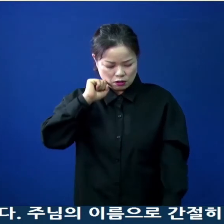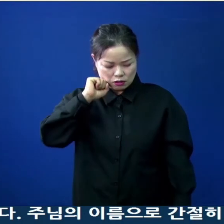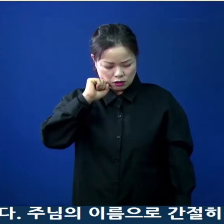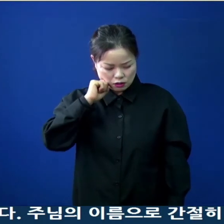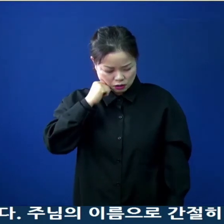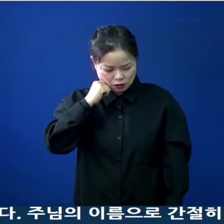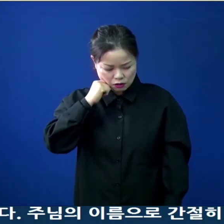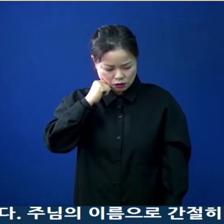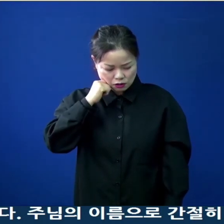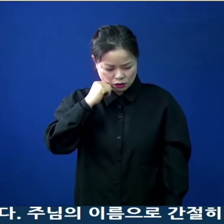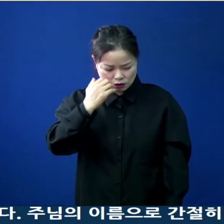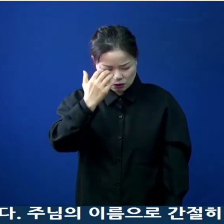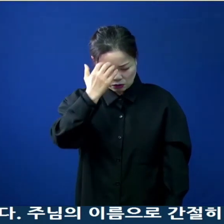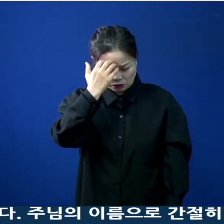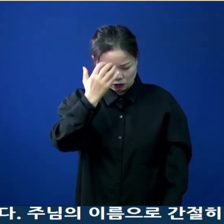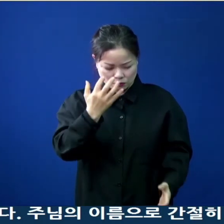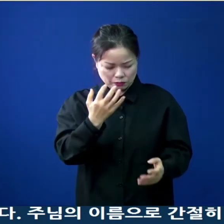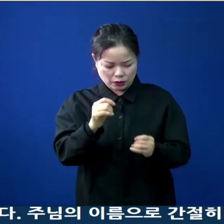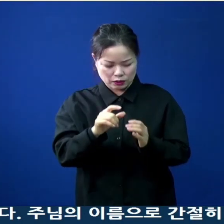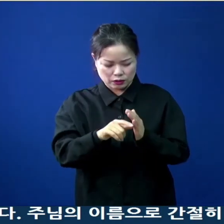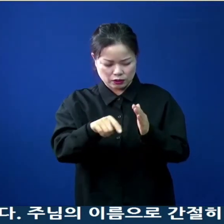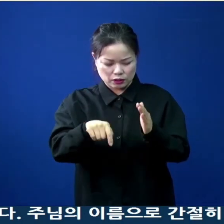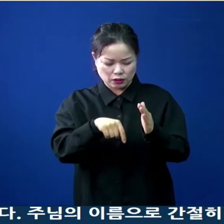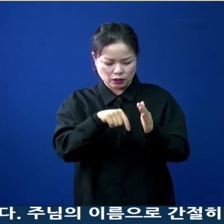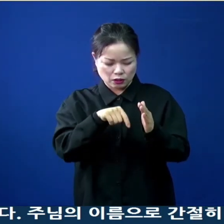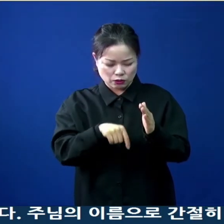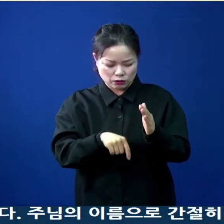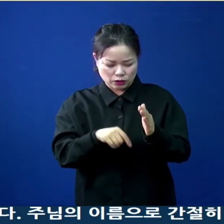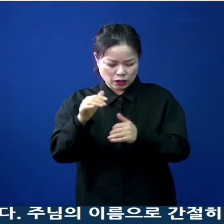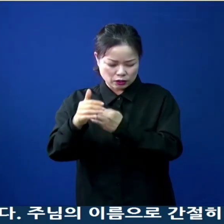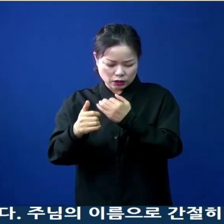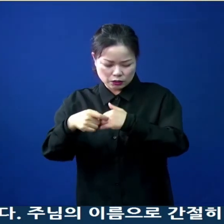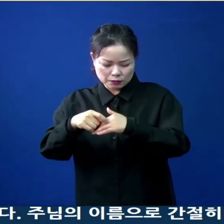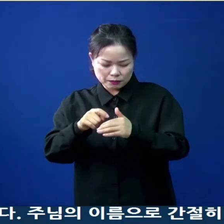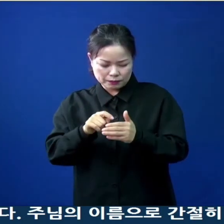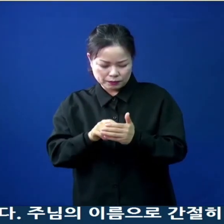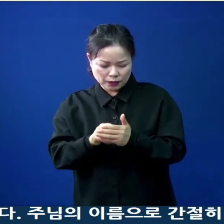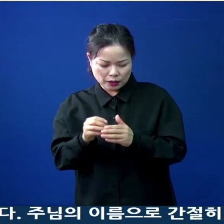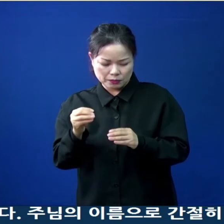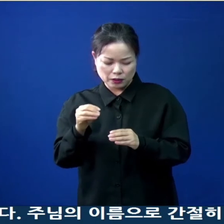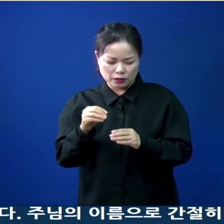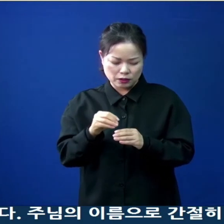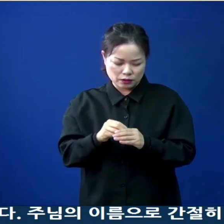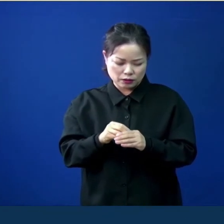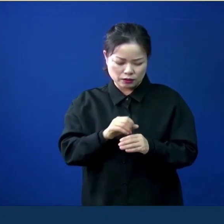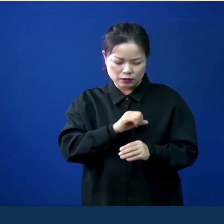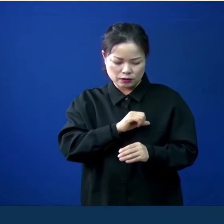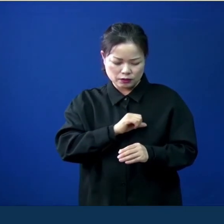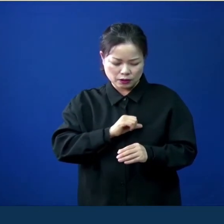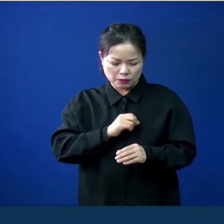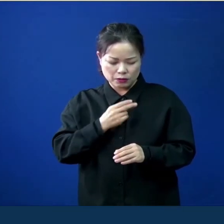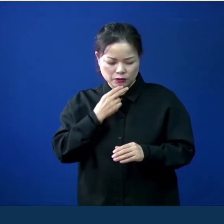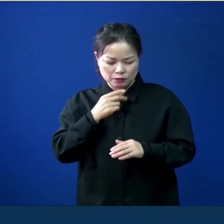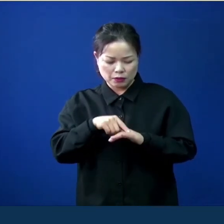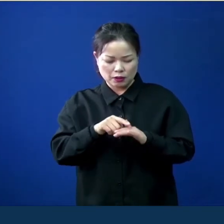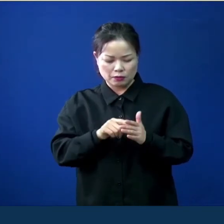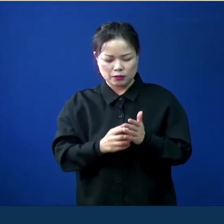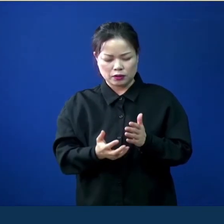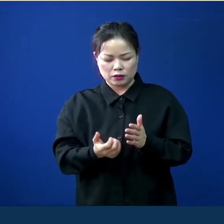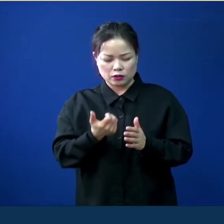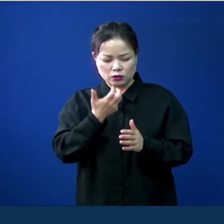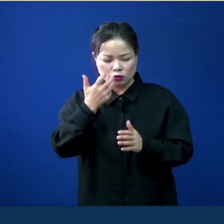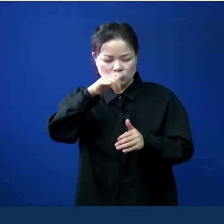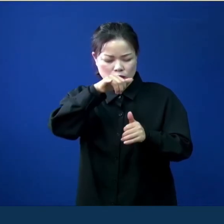어렵고 고통 많은 이 시대 가운데 하나님의 마음을 담고 참을 수 없는 마음을 가지고